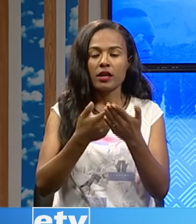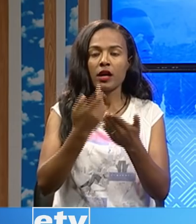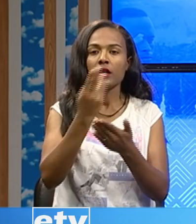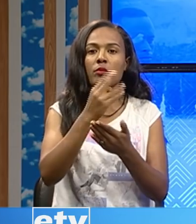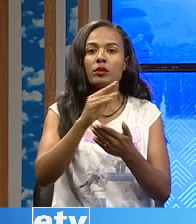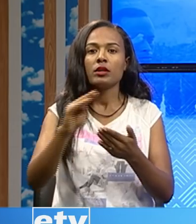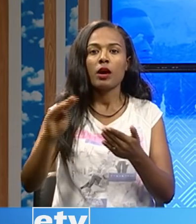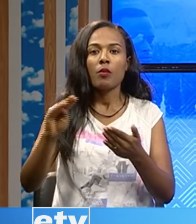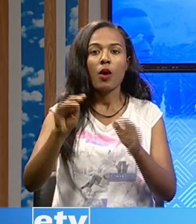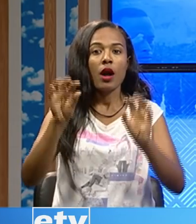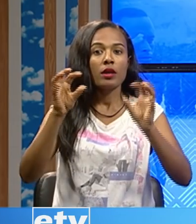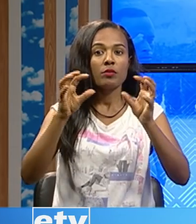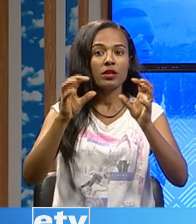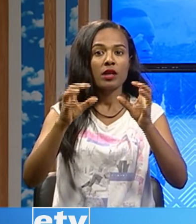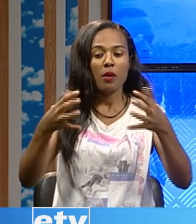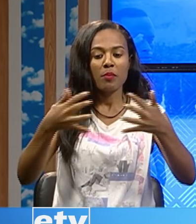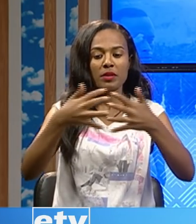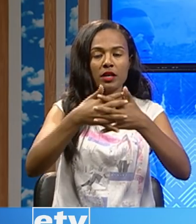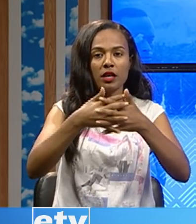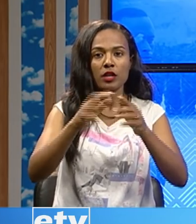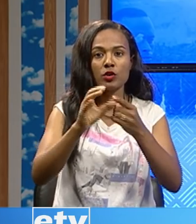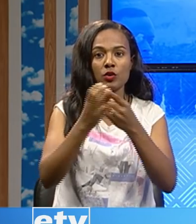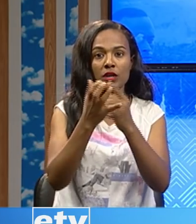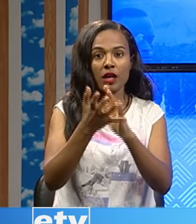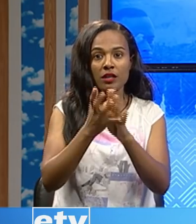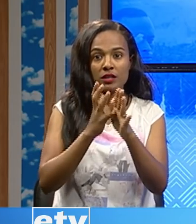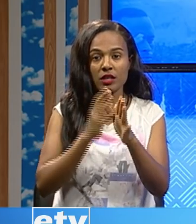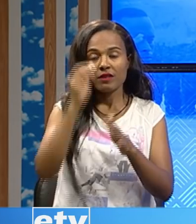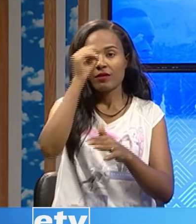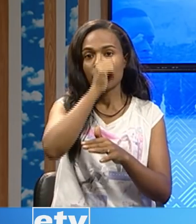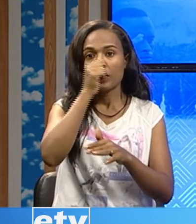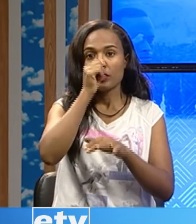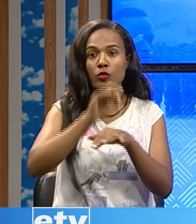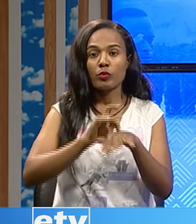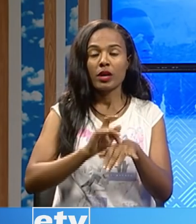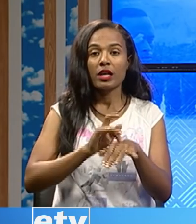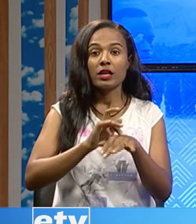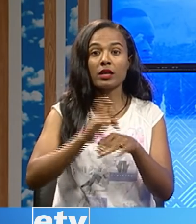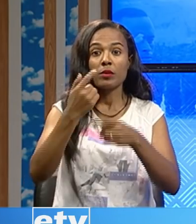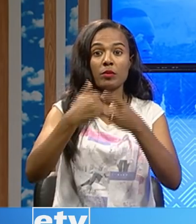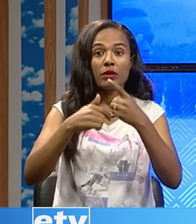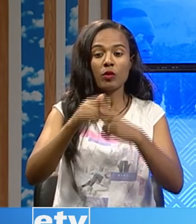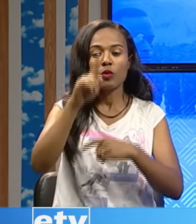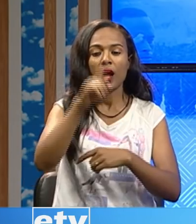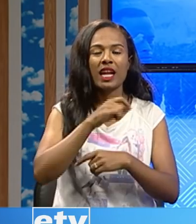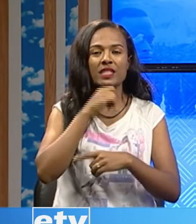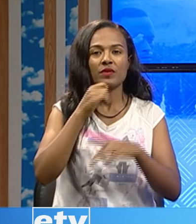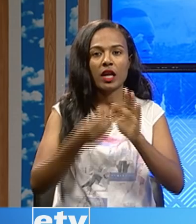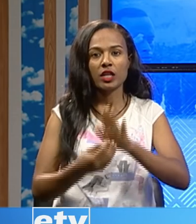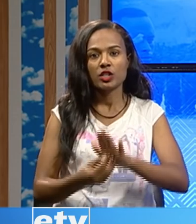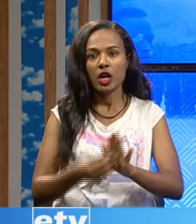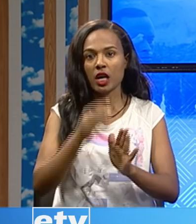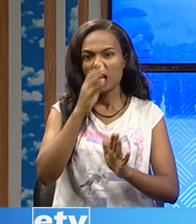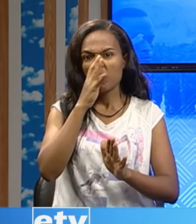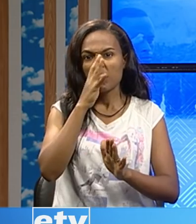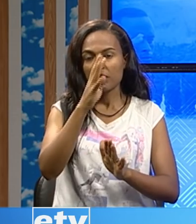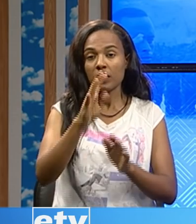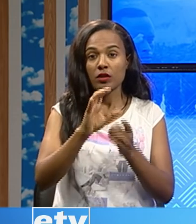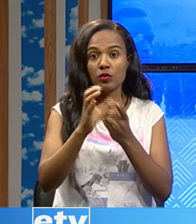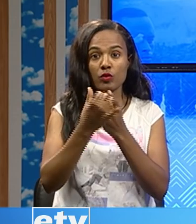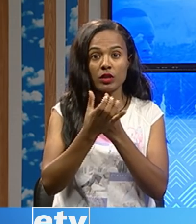የምዕራባውያን መገናኛ ብዙሃን በተቀናጀ መልኩ ተሰልፈው በኢትዮጵያ ላይ የሚከፍቱትን ያላስፈላጊ ጫና የመፍጠር አካሄድ